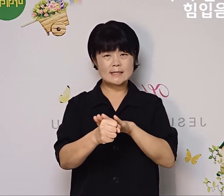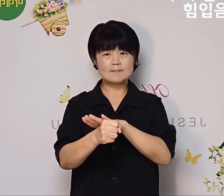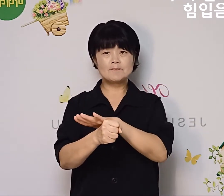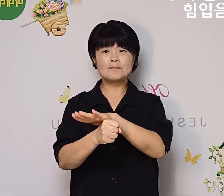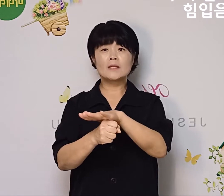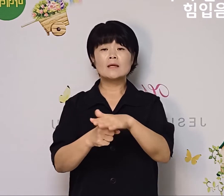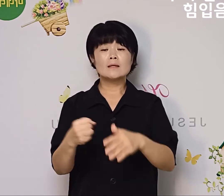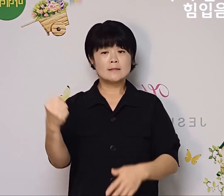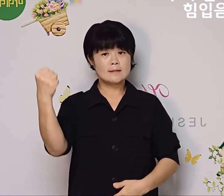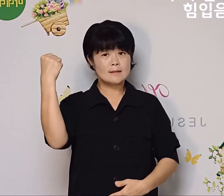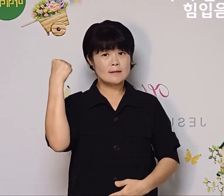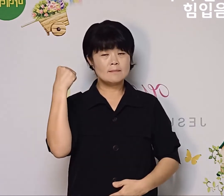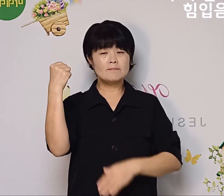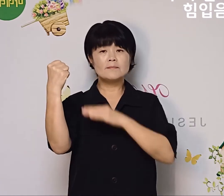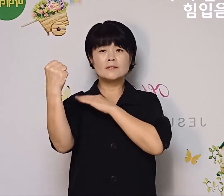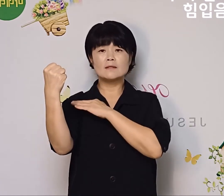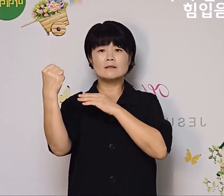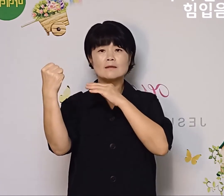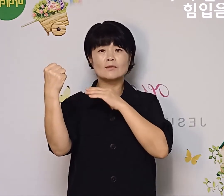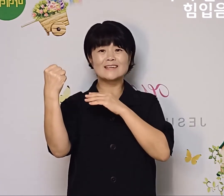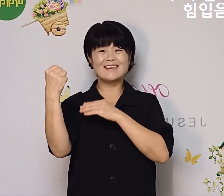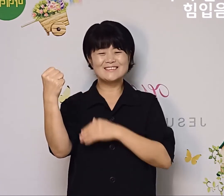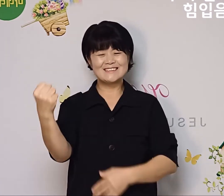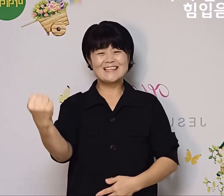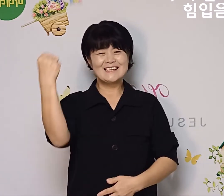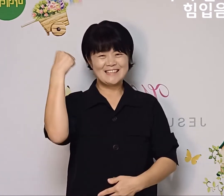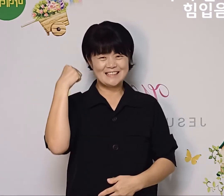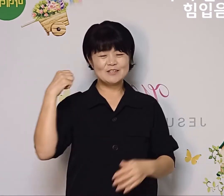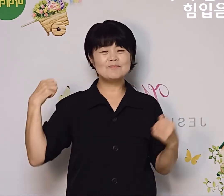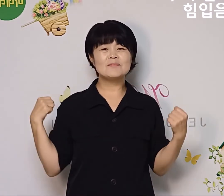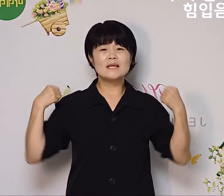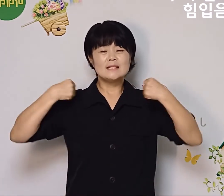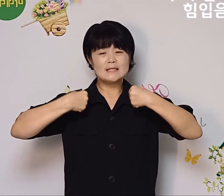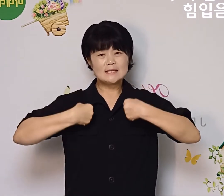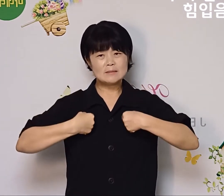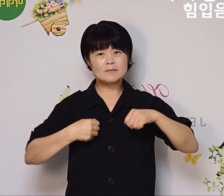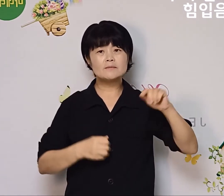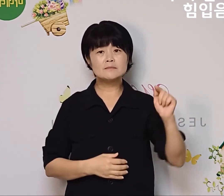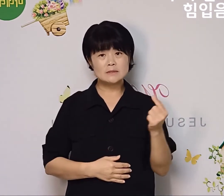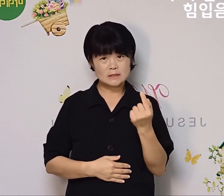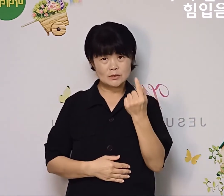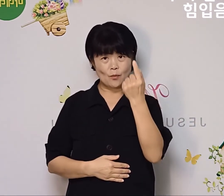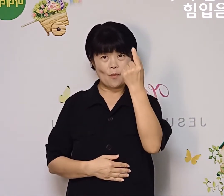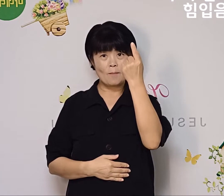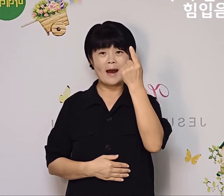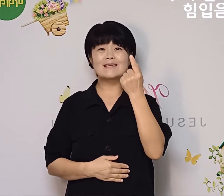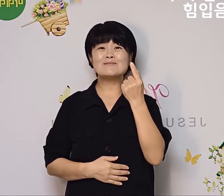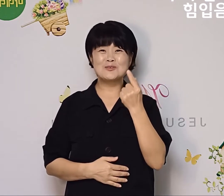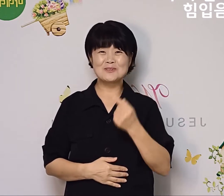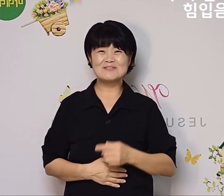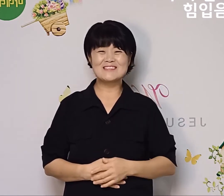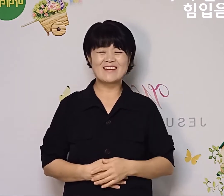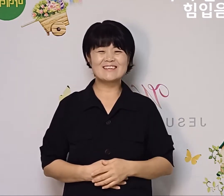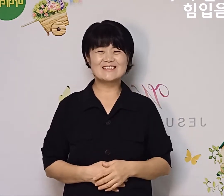인자하심 힘 어떻게요? 힘 입음으로 발음이 좀 힘드네요. 그죠?